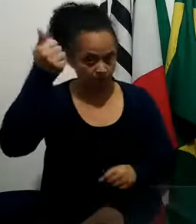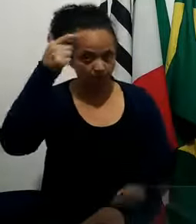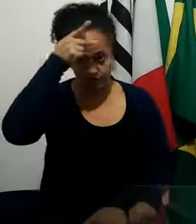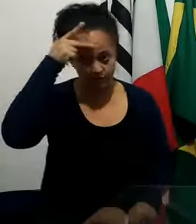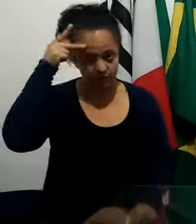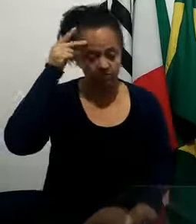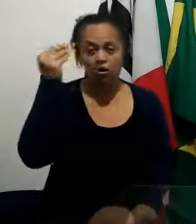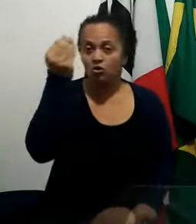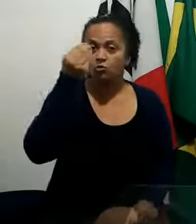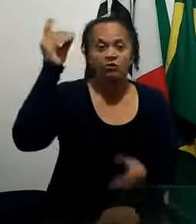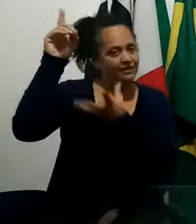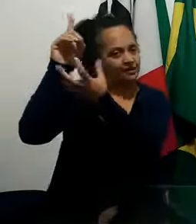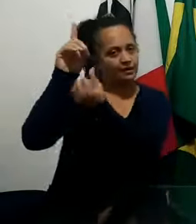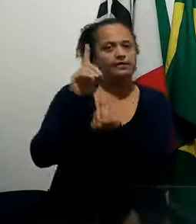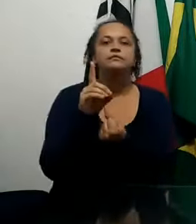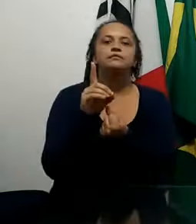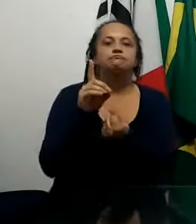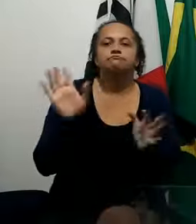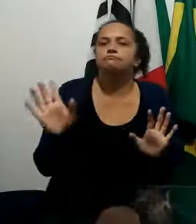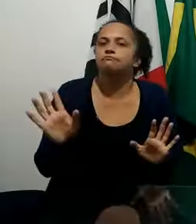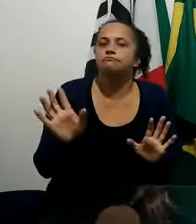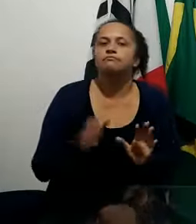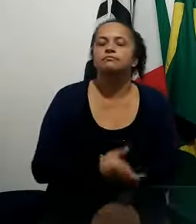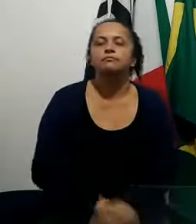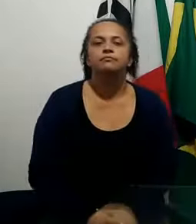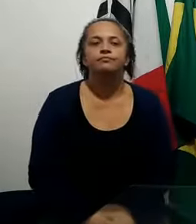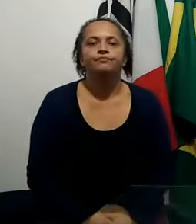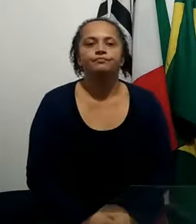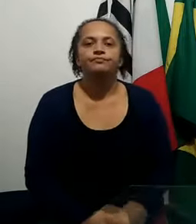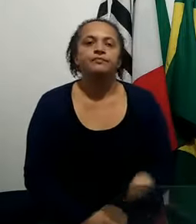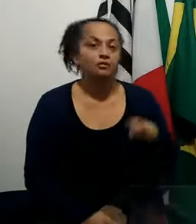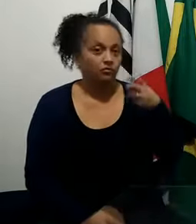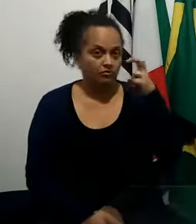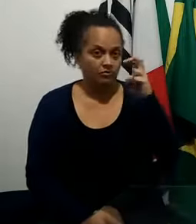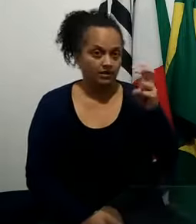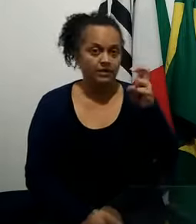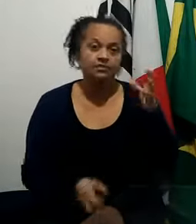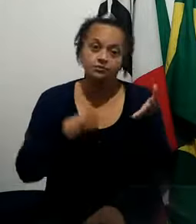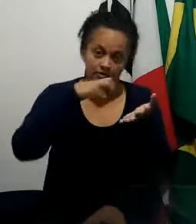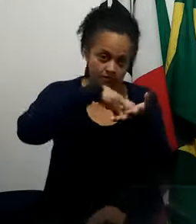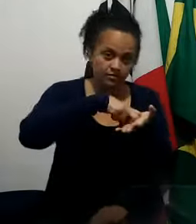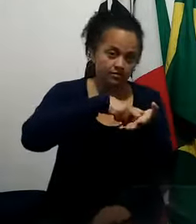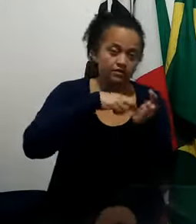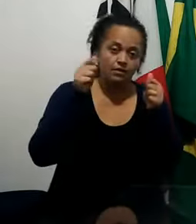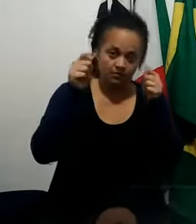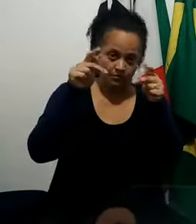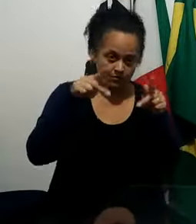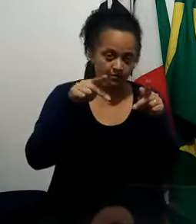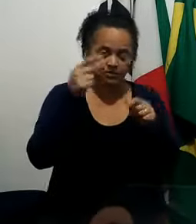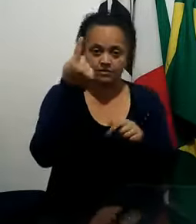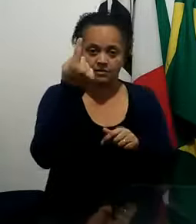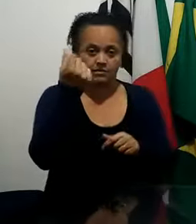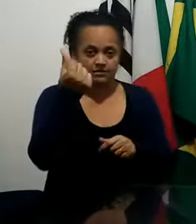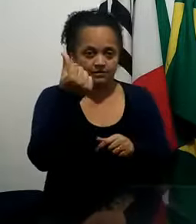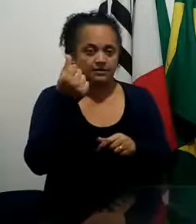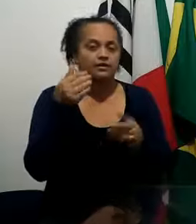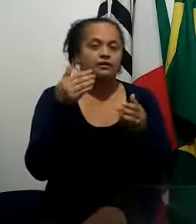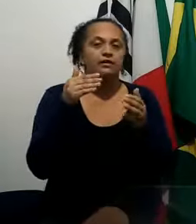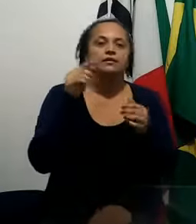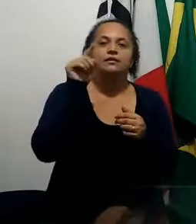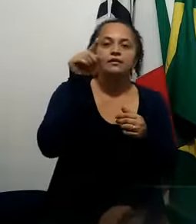se iluda, não. A quinta taça, Apocalipse 16, do 10 ao 11. Uma